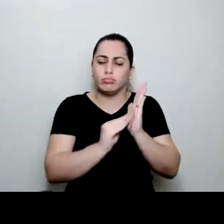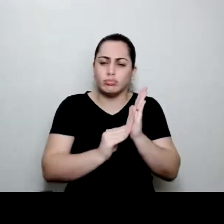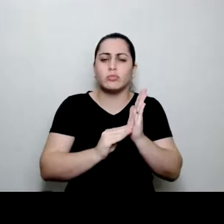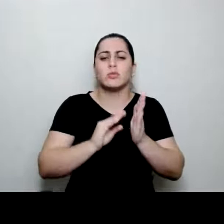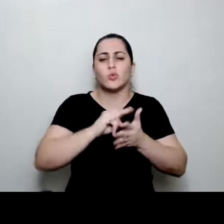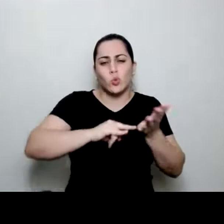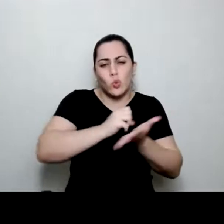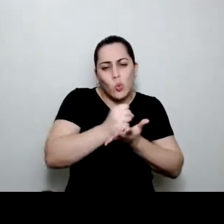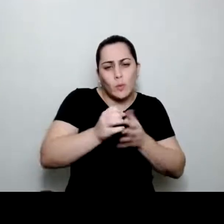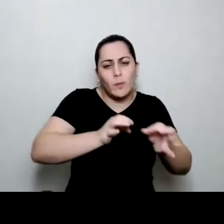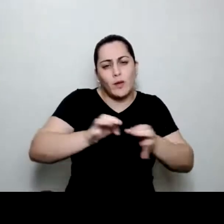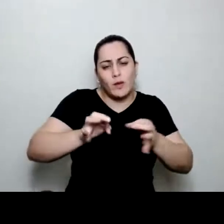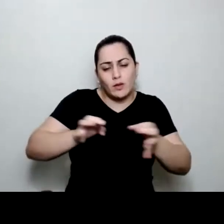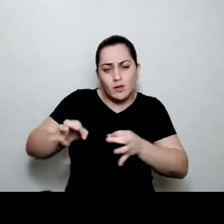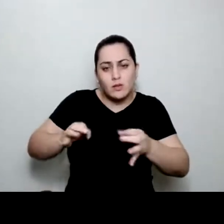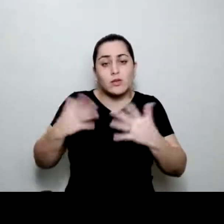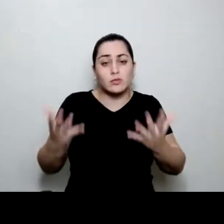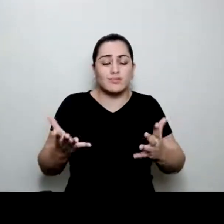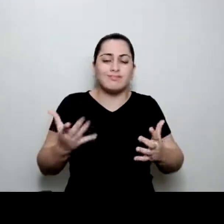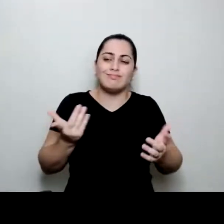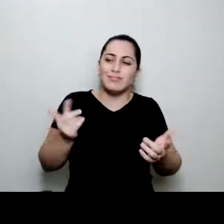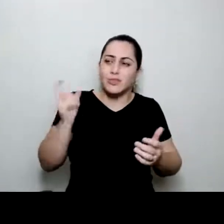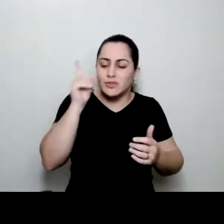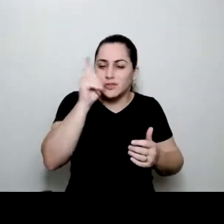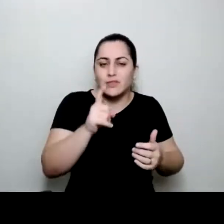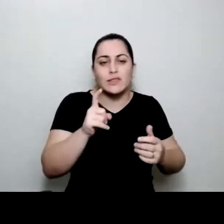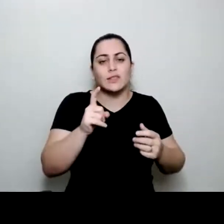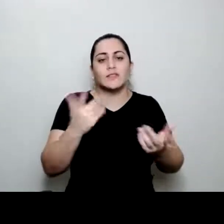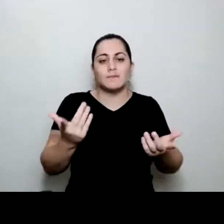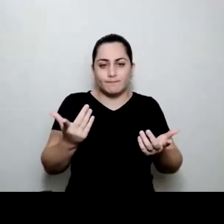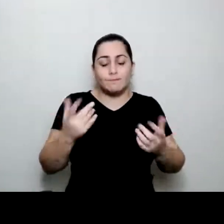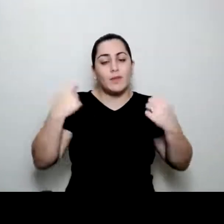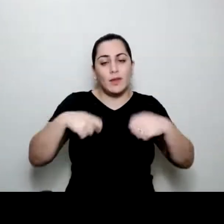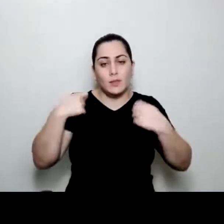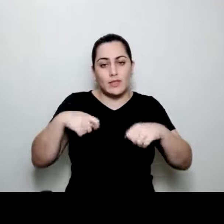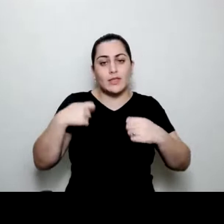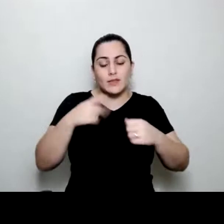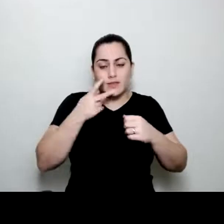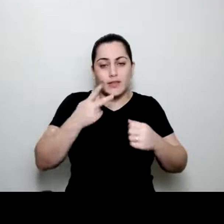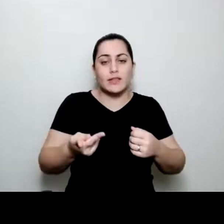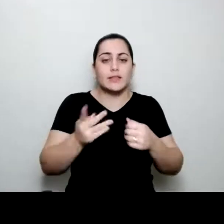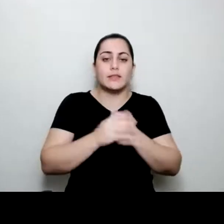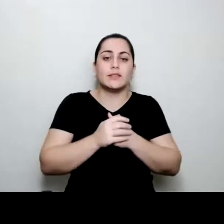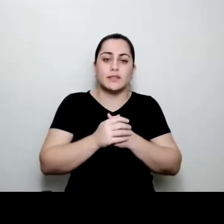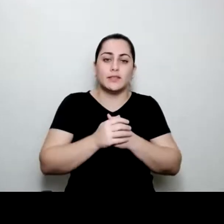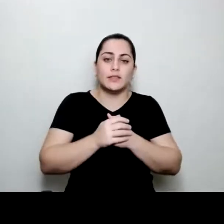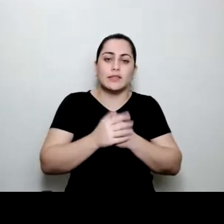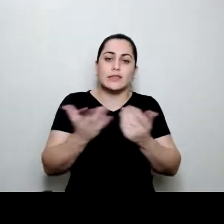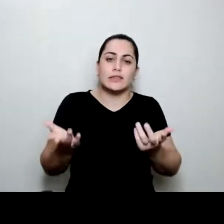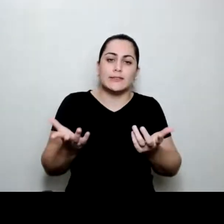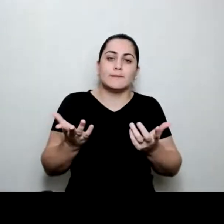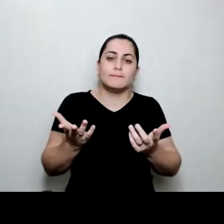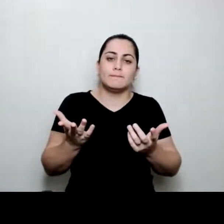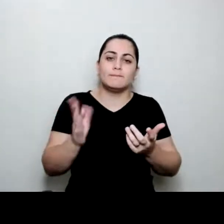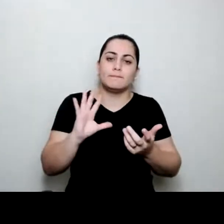difícil de não lidar. E é preciso frisar que essas questões